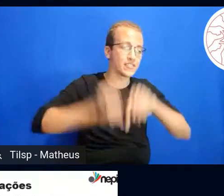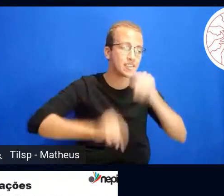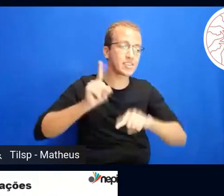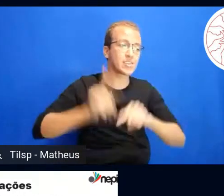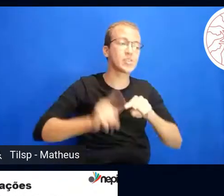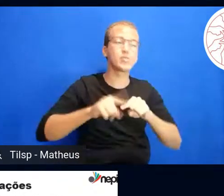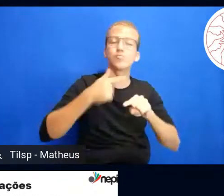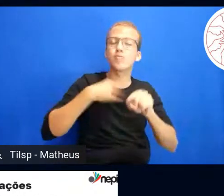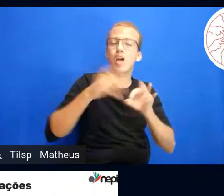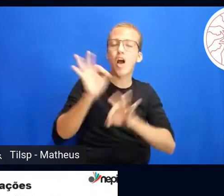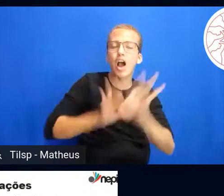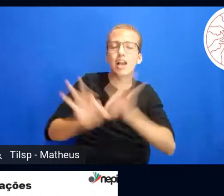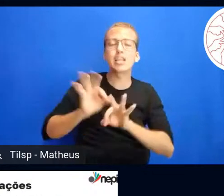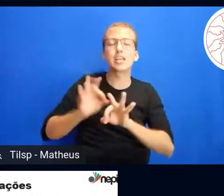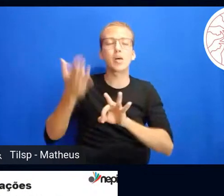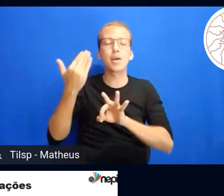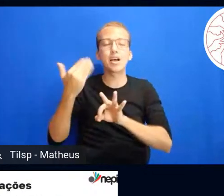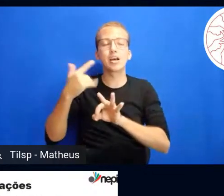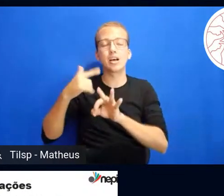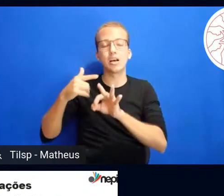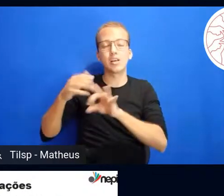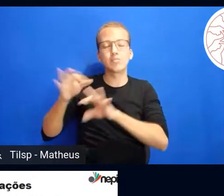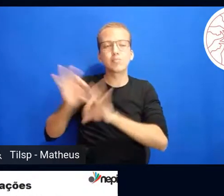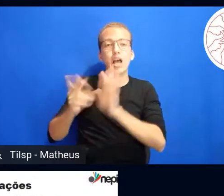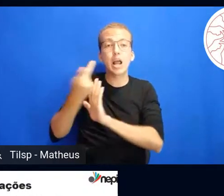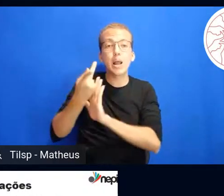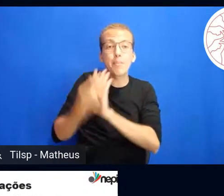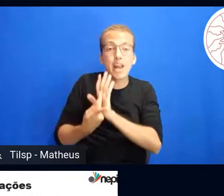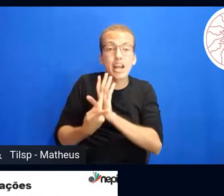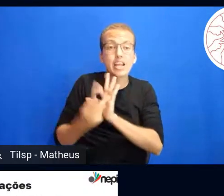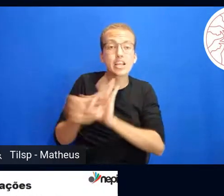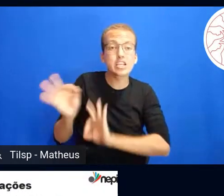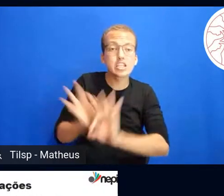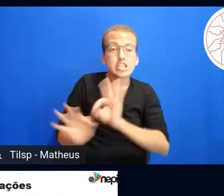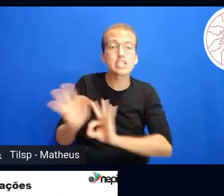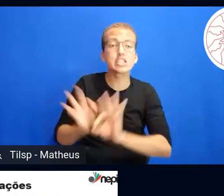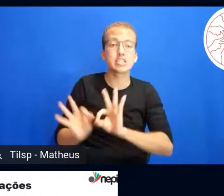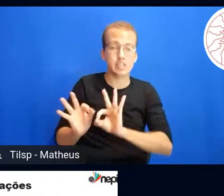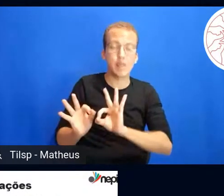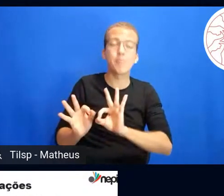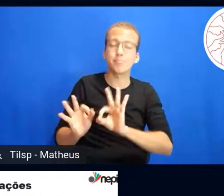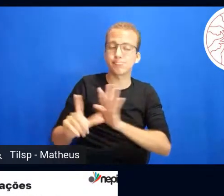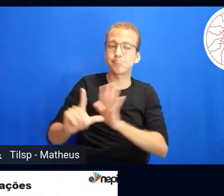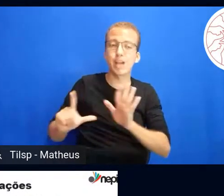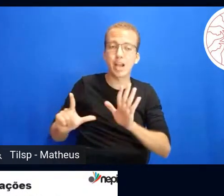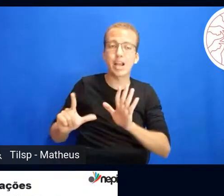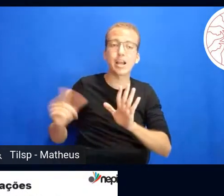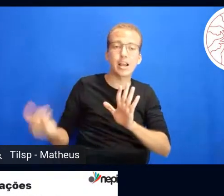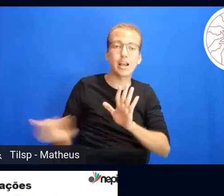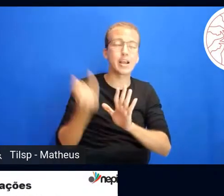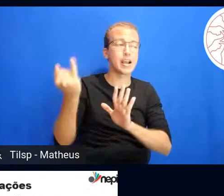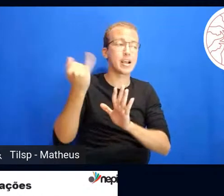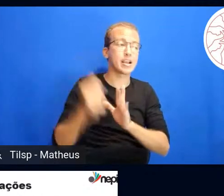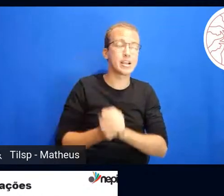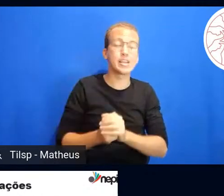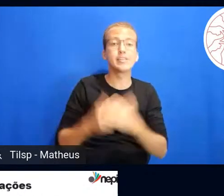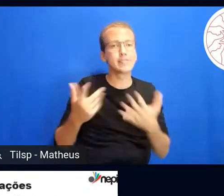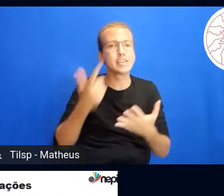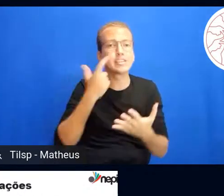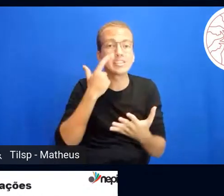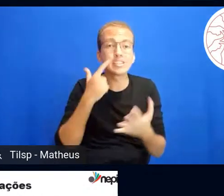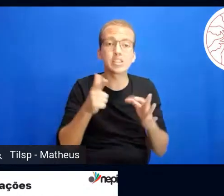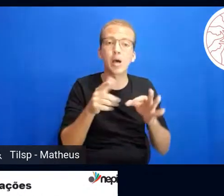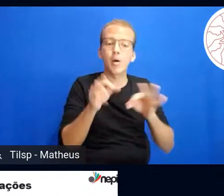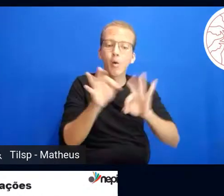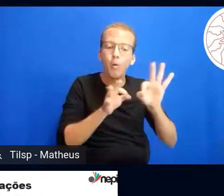organização do pensamento. O que eu disse anteriormente, o texto é cheio, o texto do estudo é cheio de de eh semioses e a gente precisa